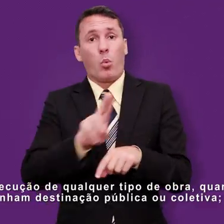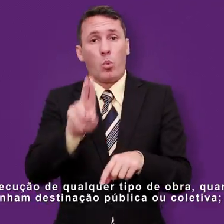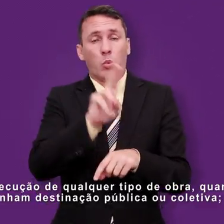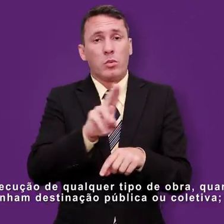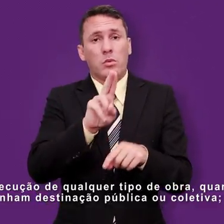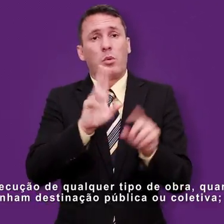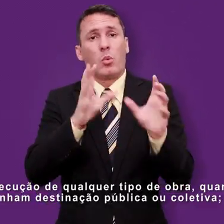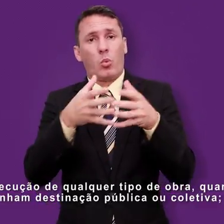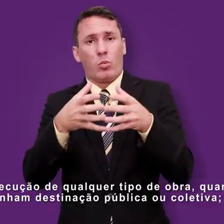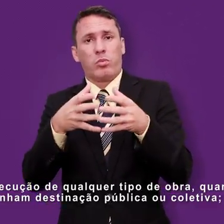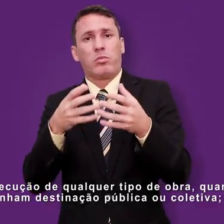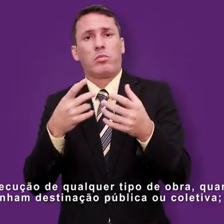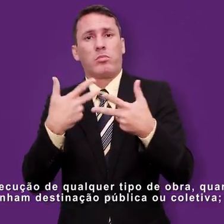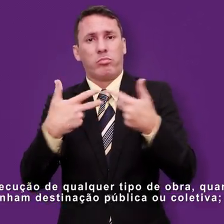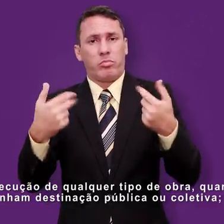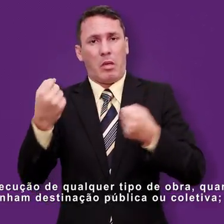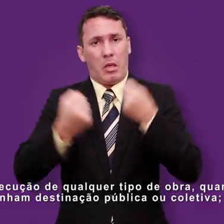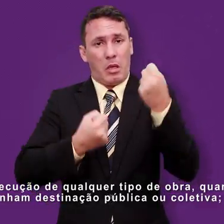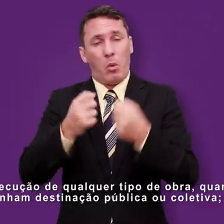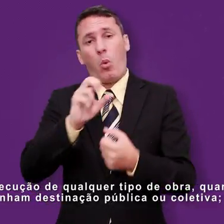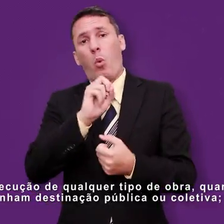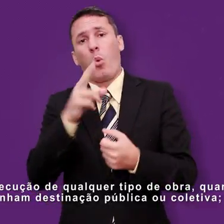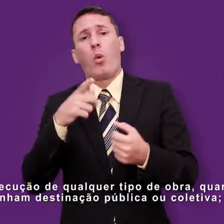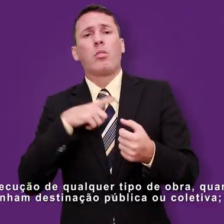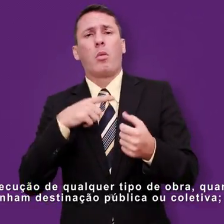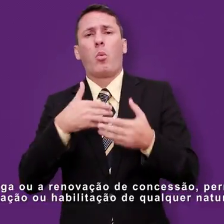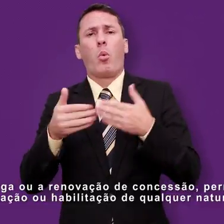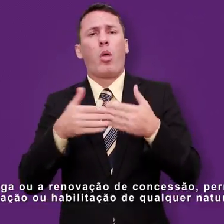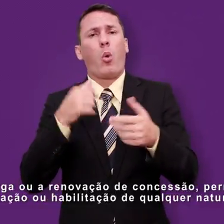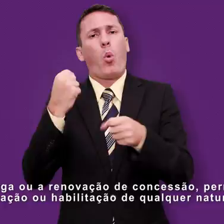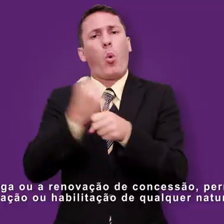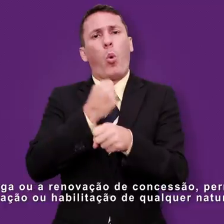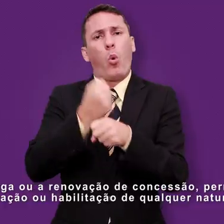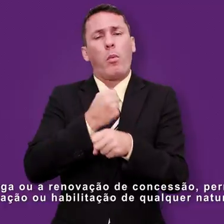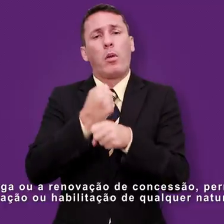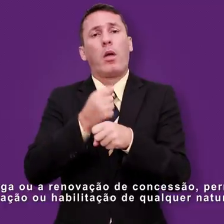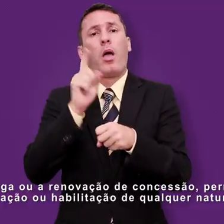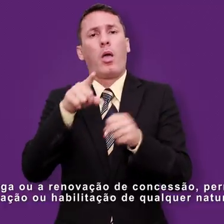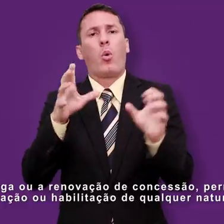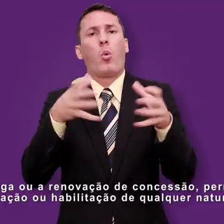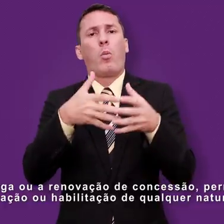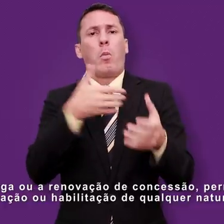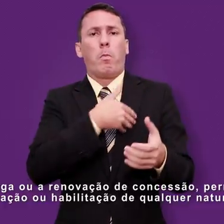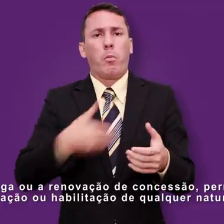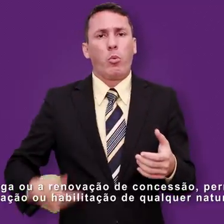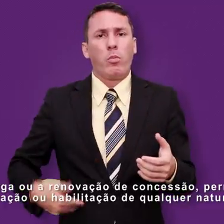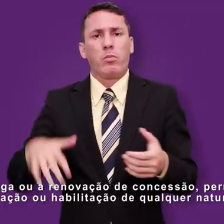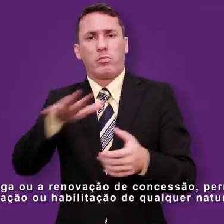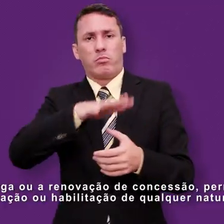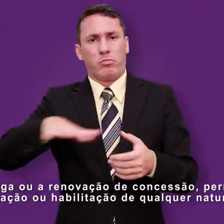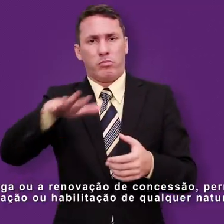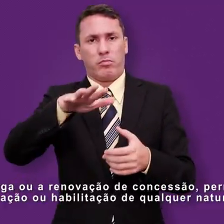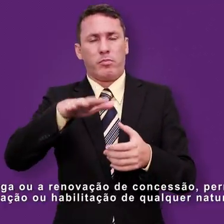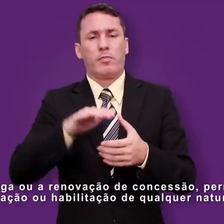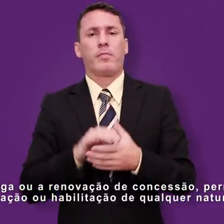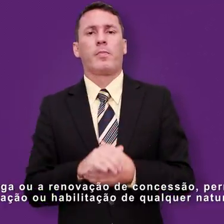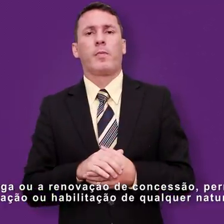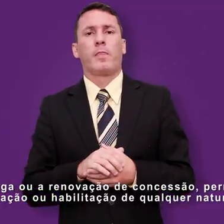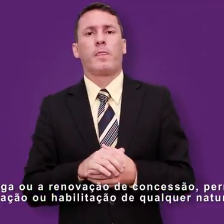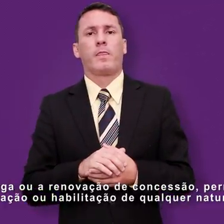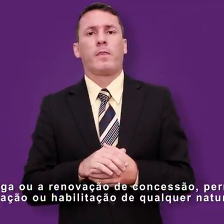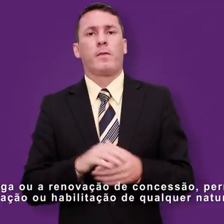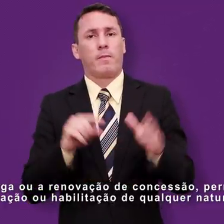obra, quando tenham destinação pública ou coletiva. Inciso 2. A outorga ou a renovação